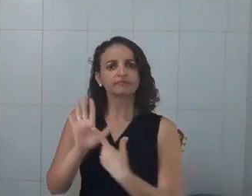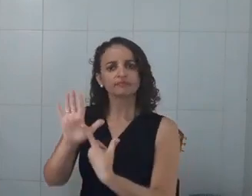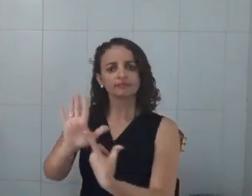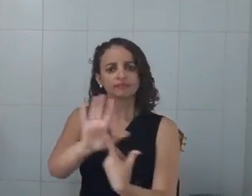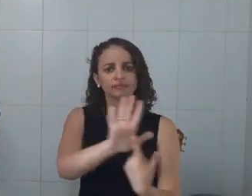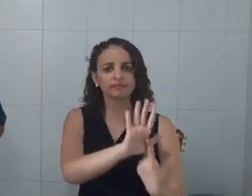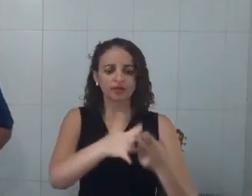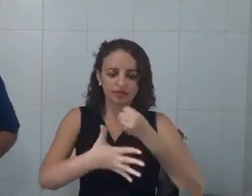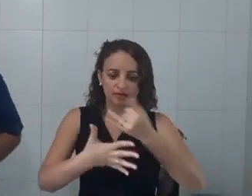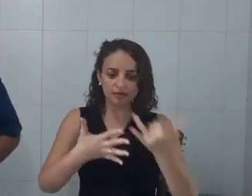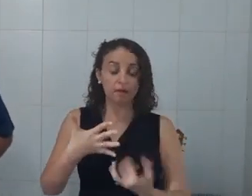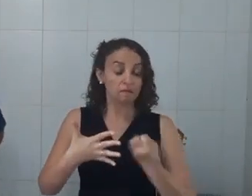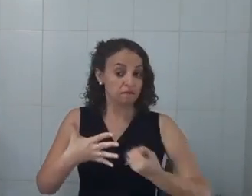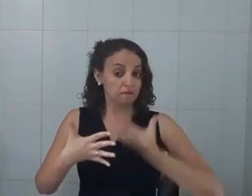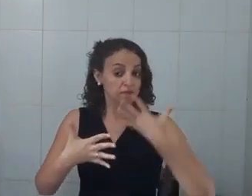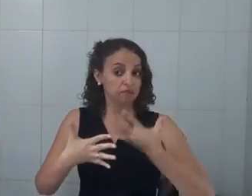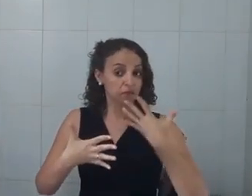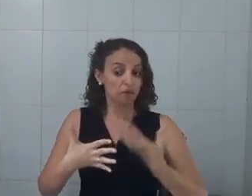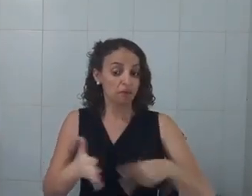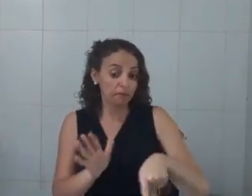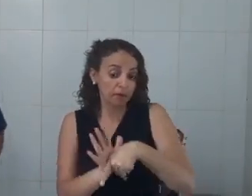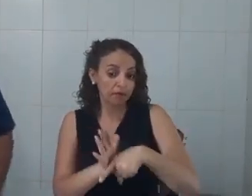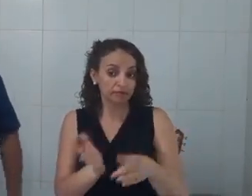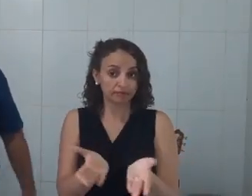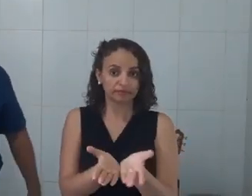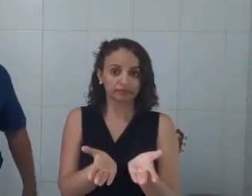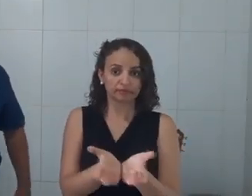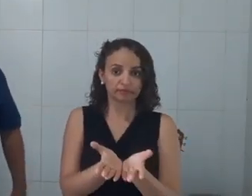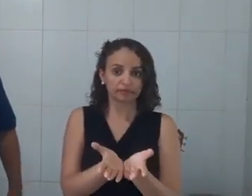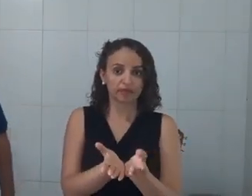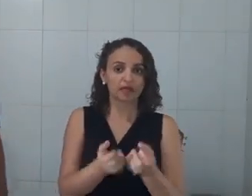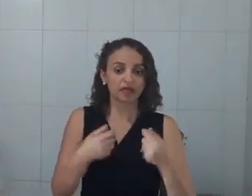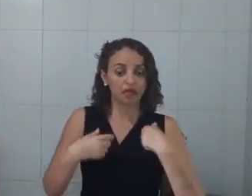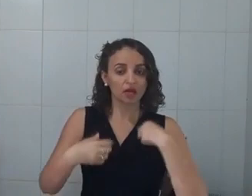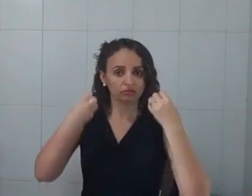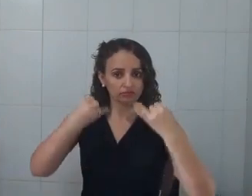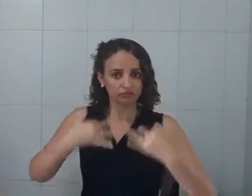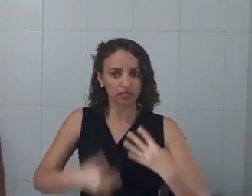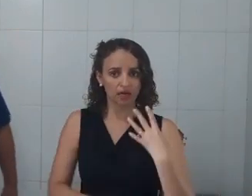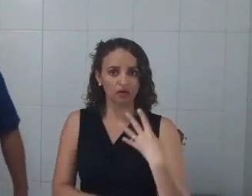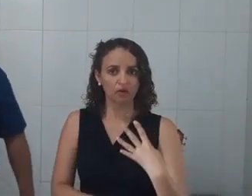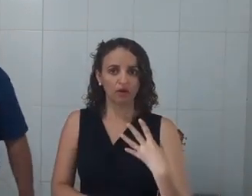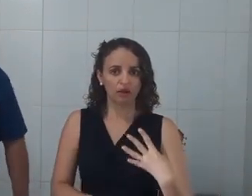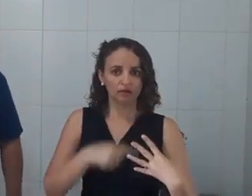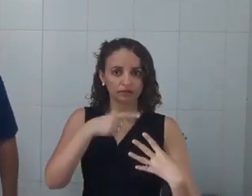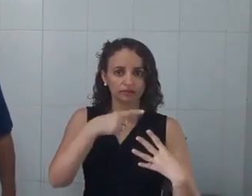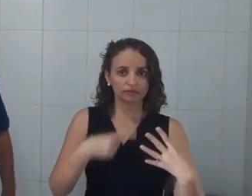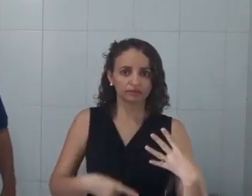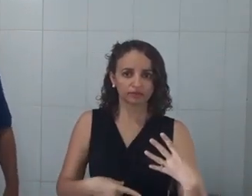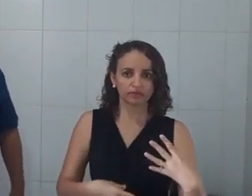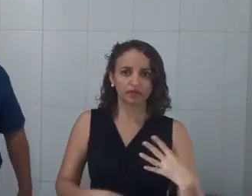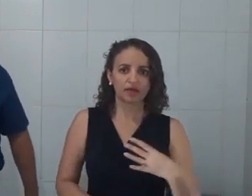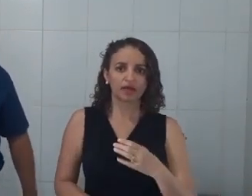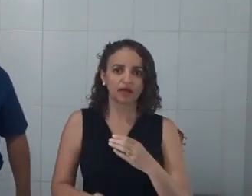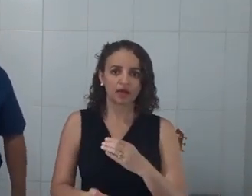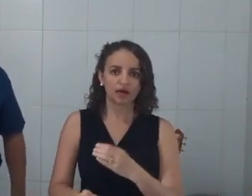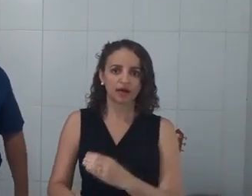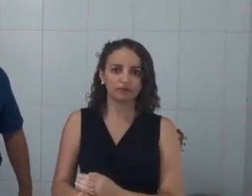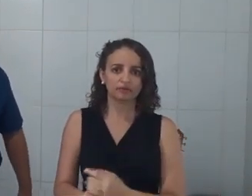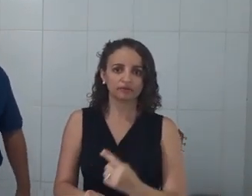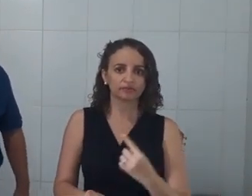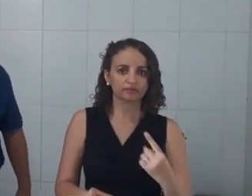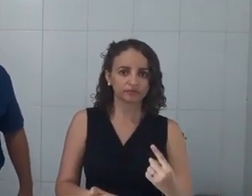virtudes cristãs, e eu quero aqui colocar 4 virtudes que no capítulo 1